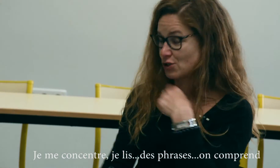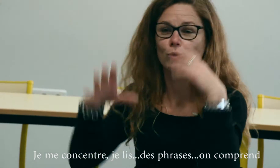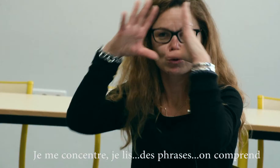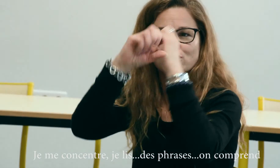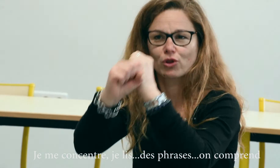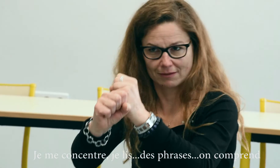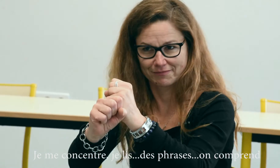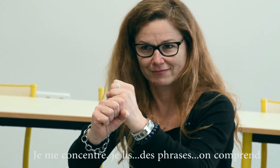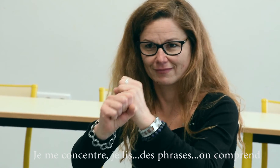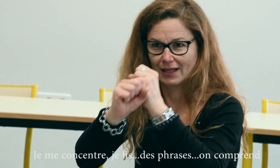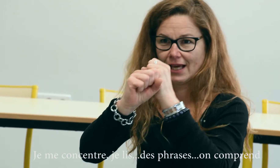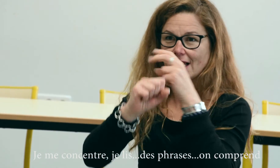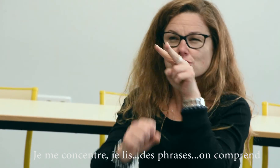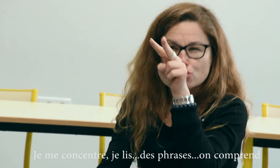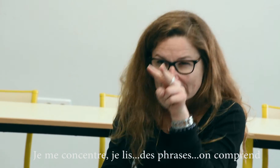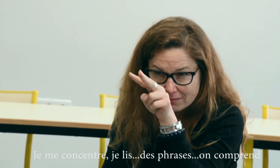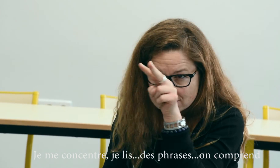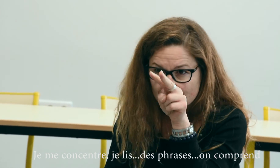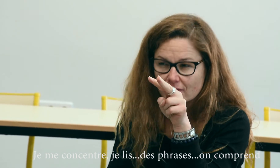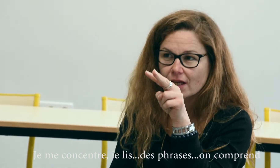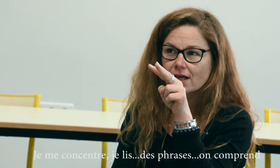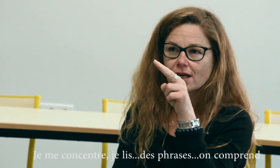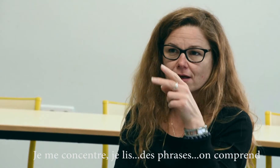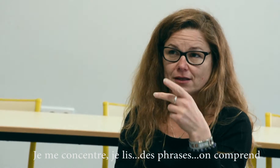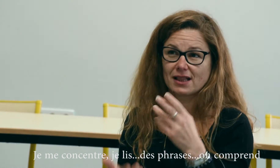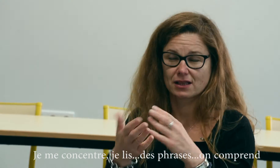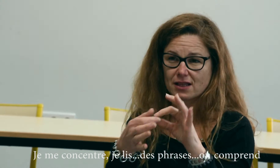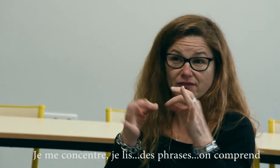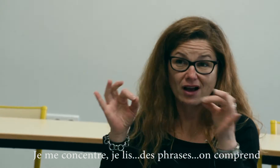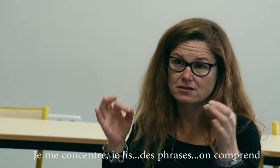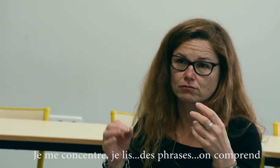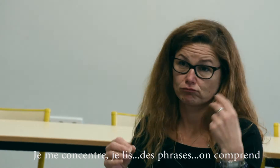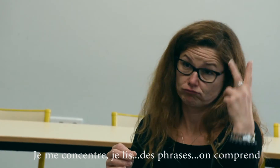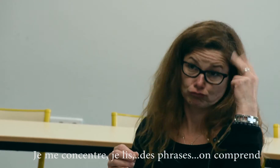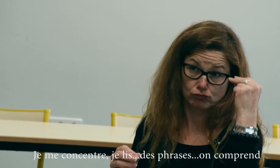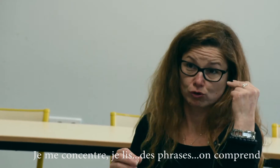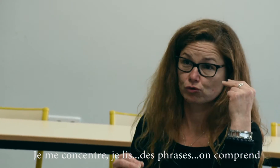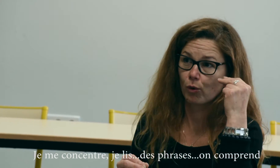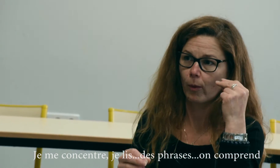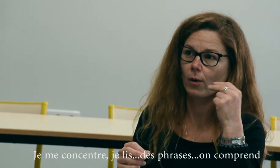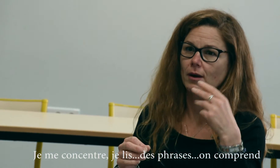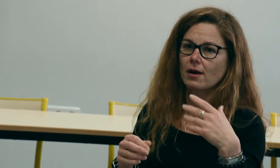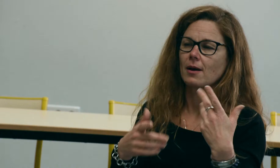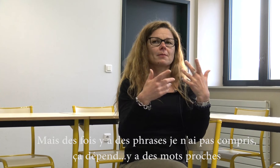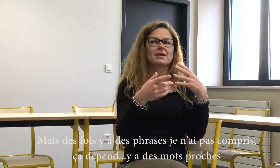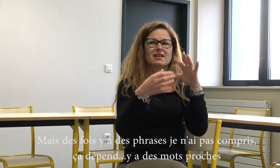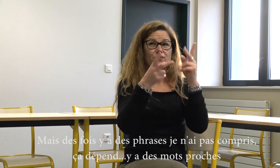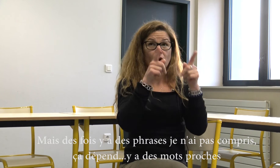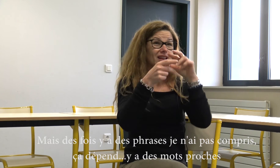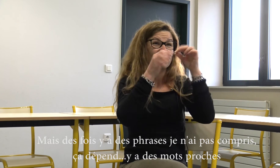me concentre. Oui, et des phrases, donc je comprends. Mais des fois, il y a des